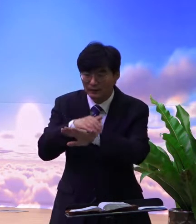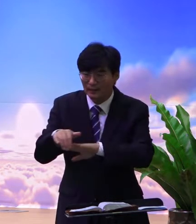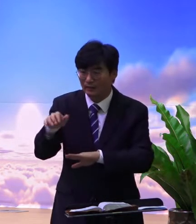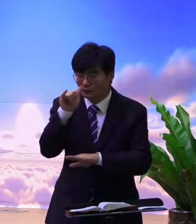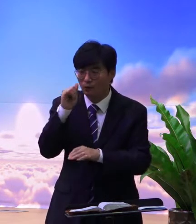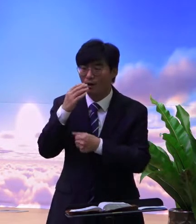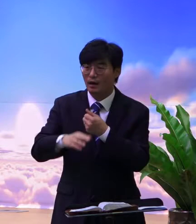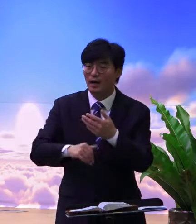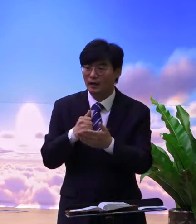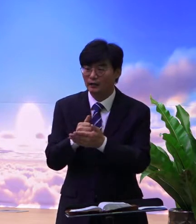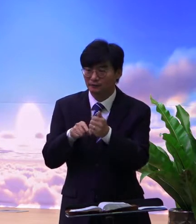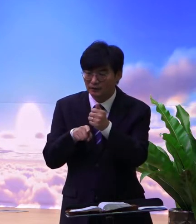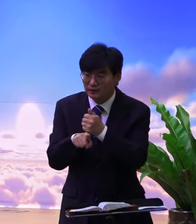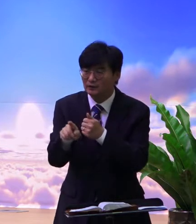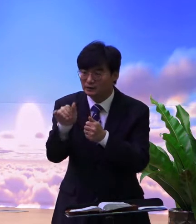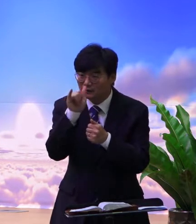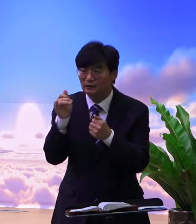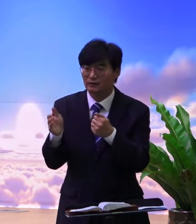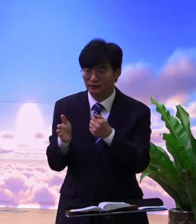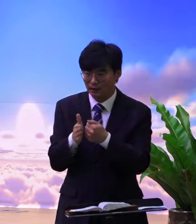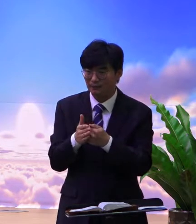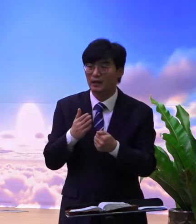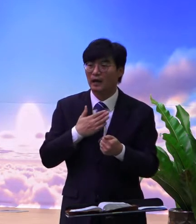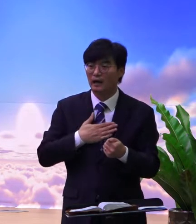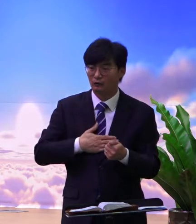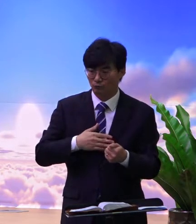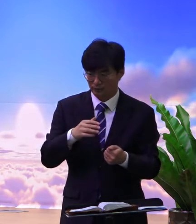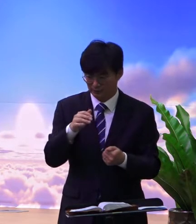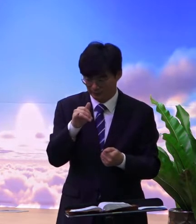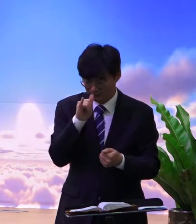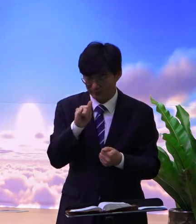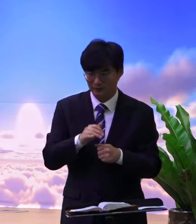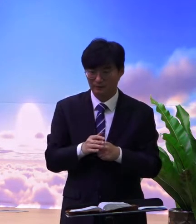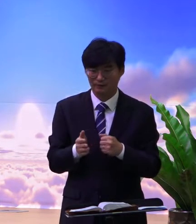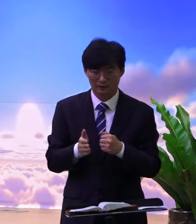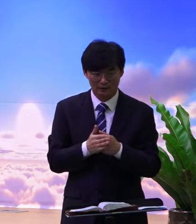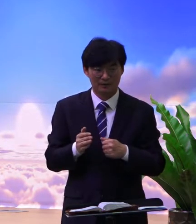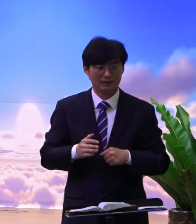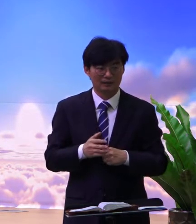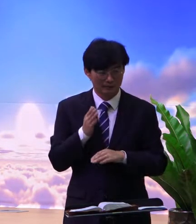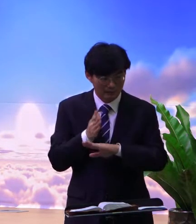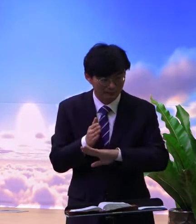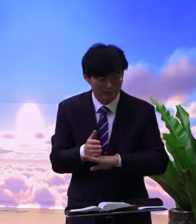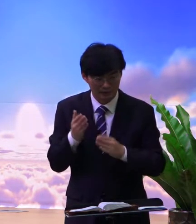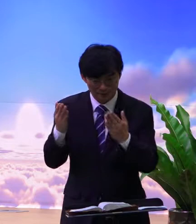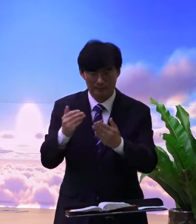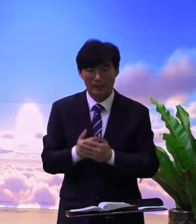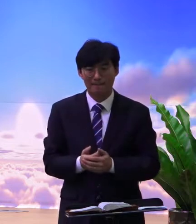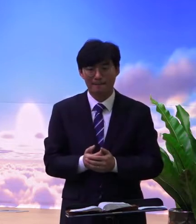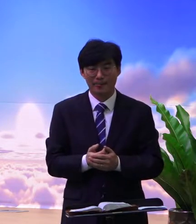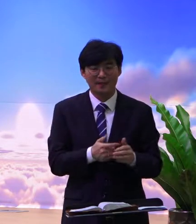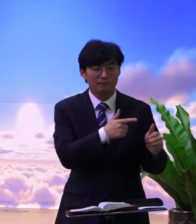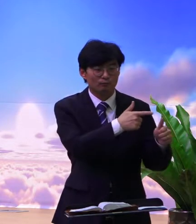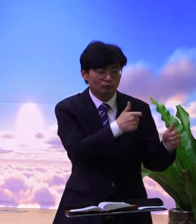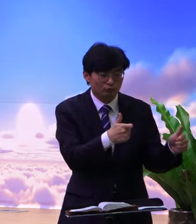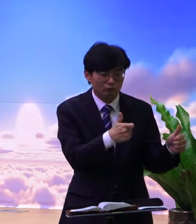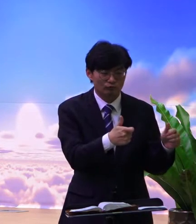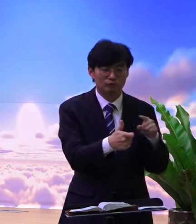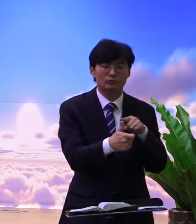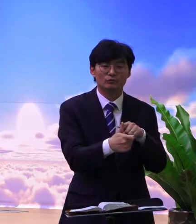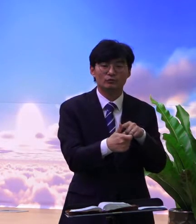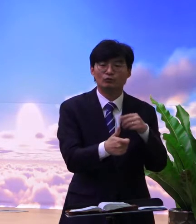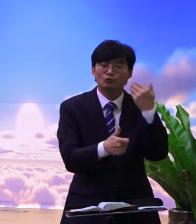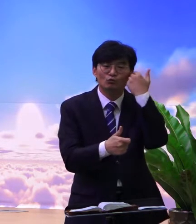사람을 제가 전도하겠습니다. 그가 지옥에 가서는 안 됩니다. 하나님 저에게 그를 사랑할 수 있는 마음을